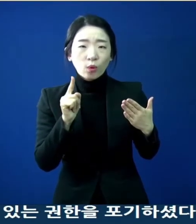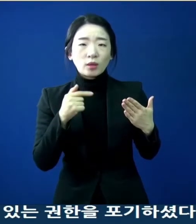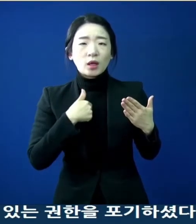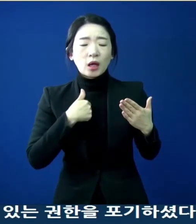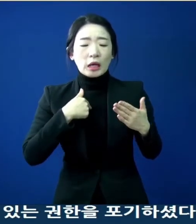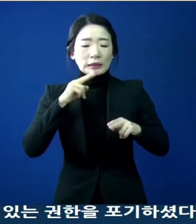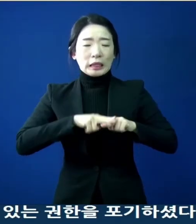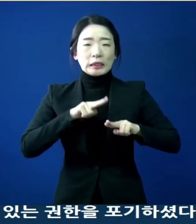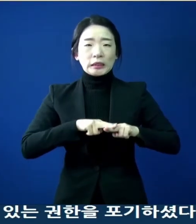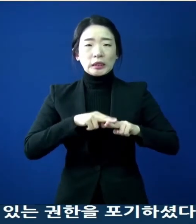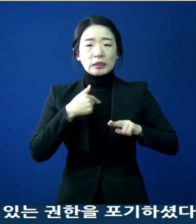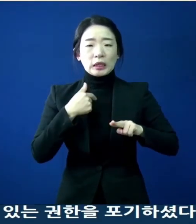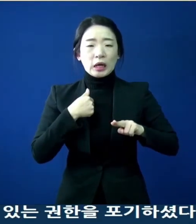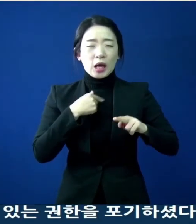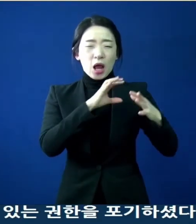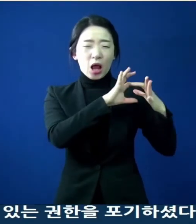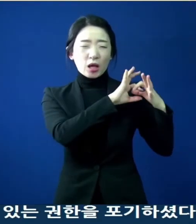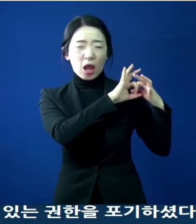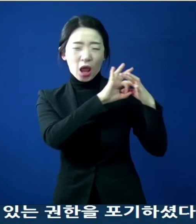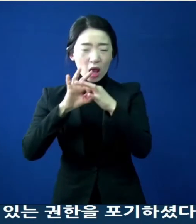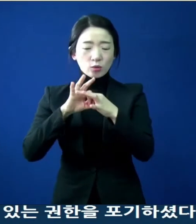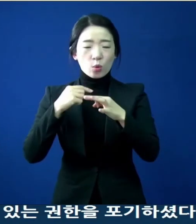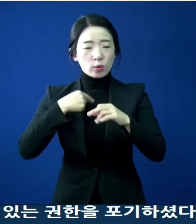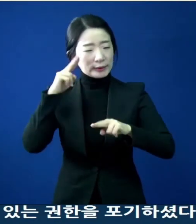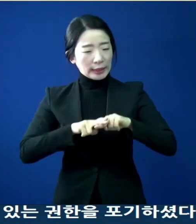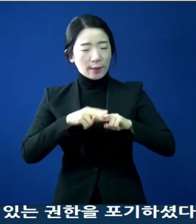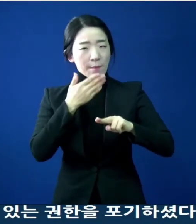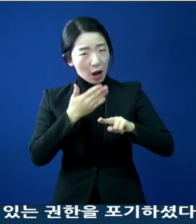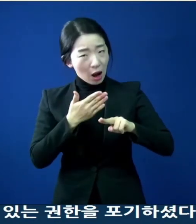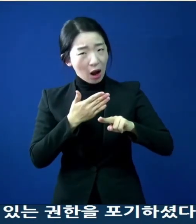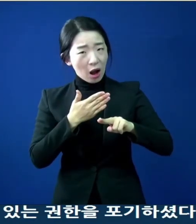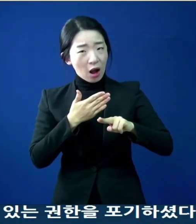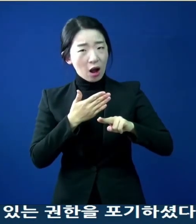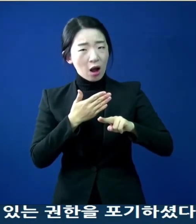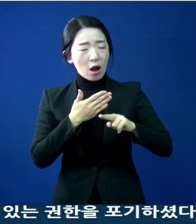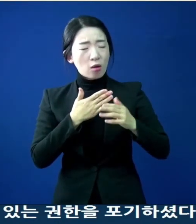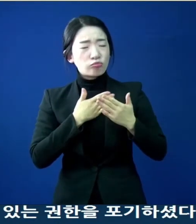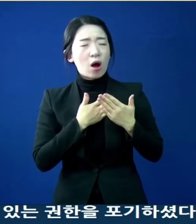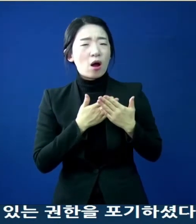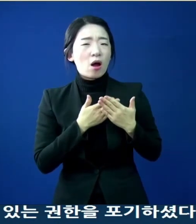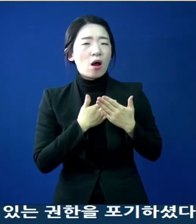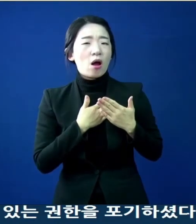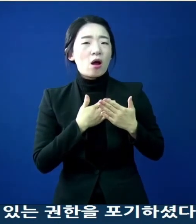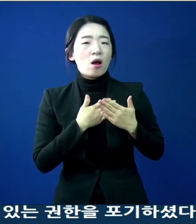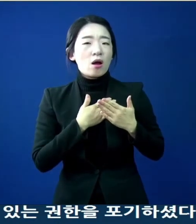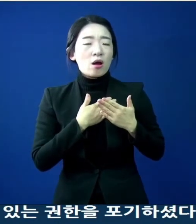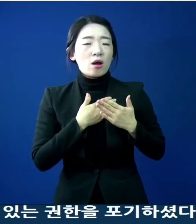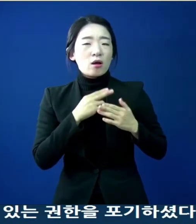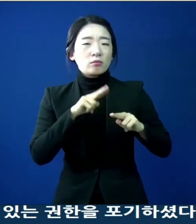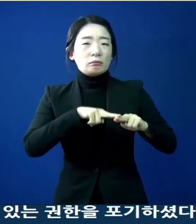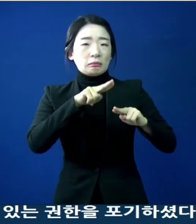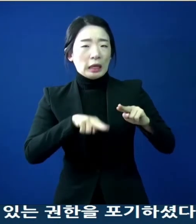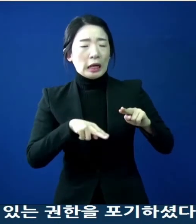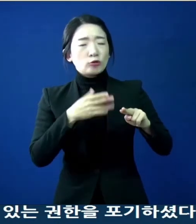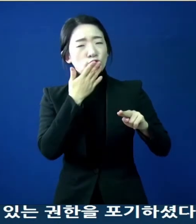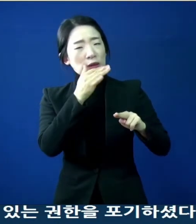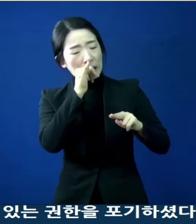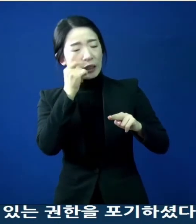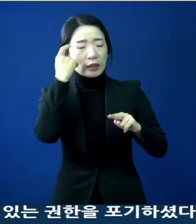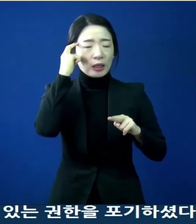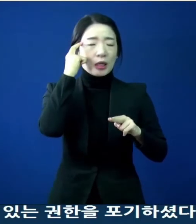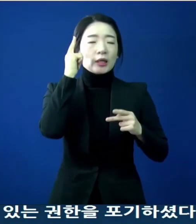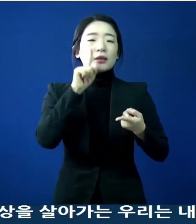자리가 보장되어 있지 않다는 겁니다. 세상에 끝까지 보장되어 있는 자리는 없는 것